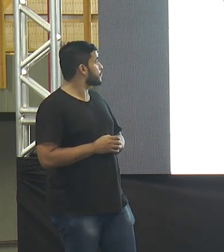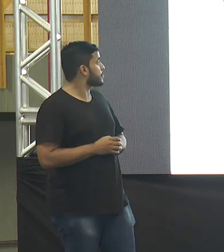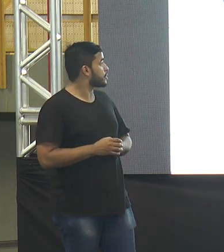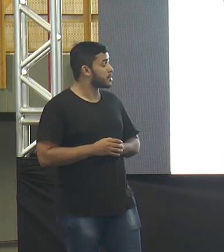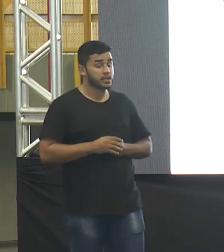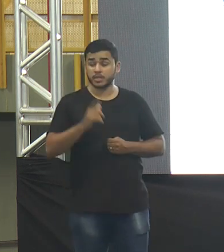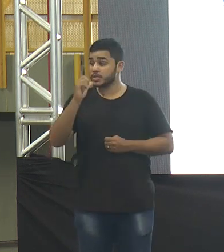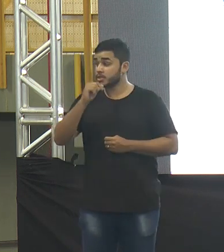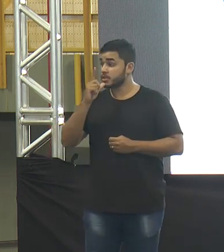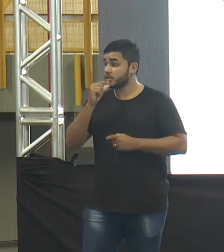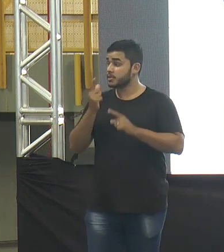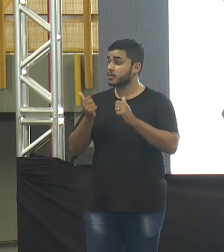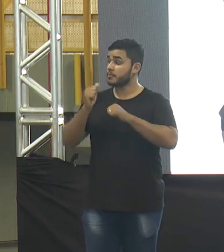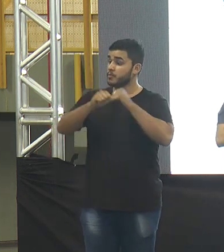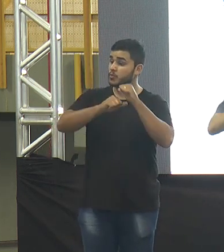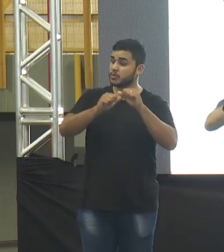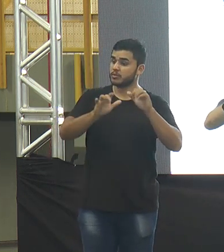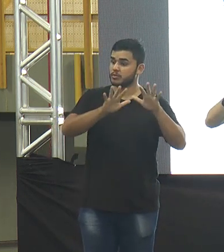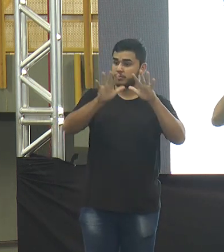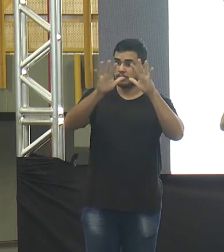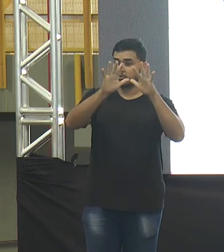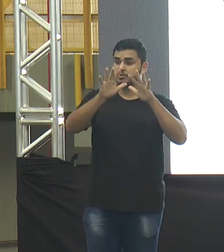condensação. Do líquido para o sólido.